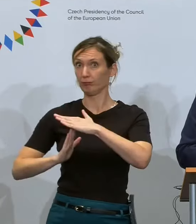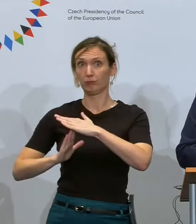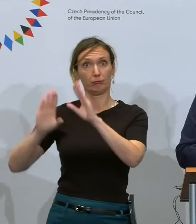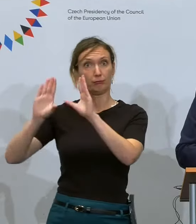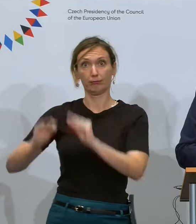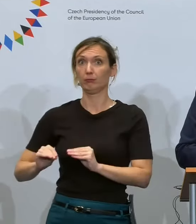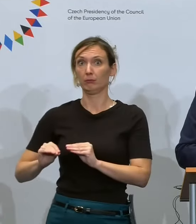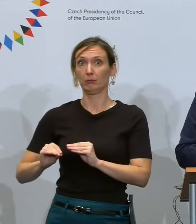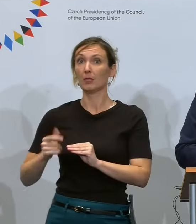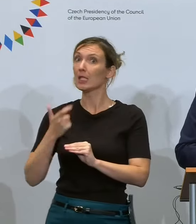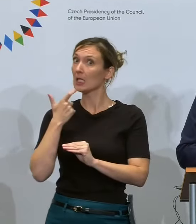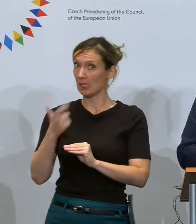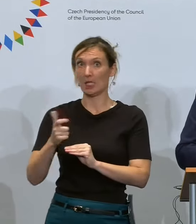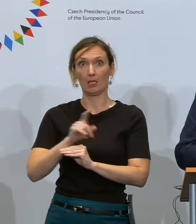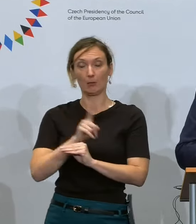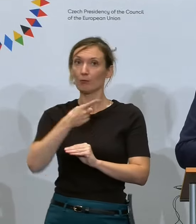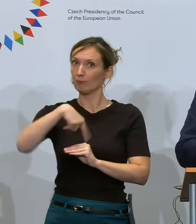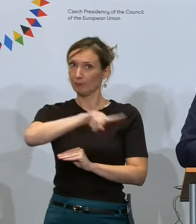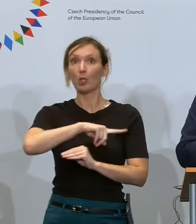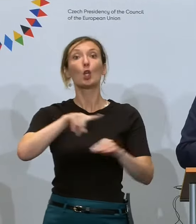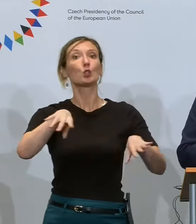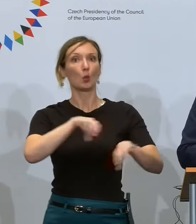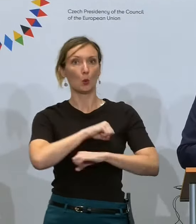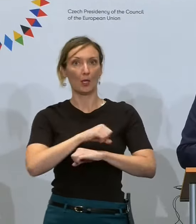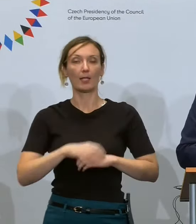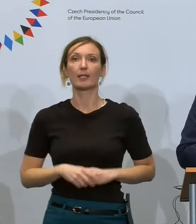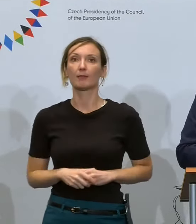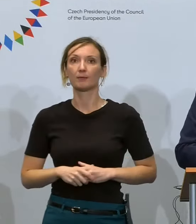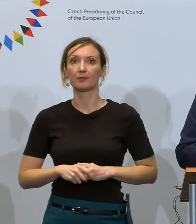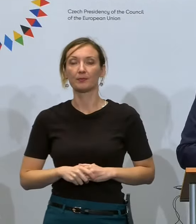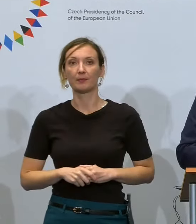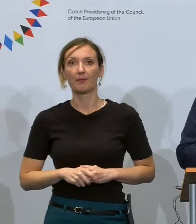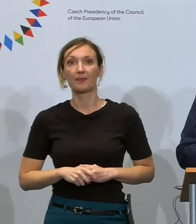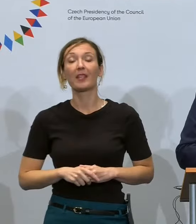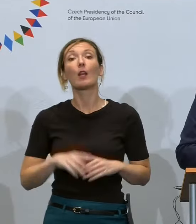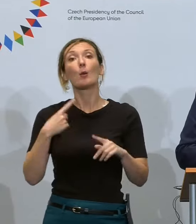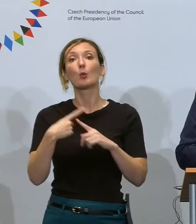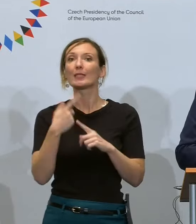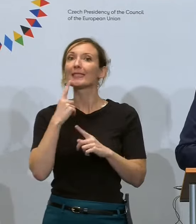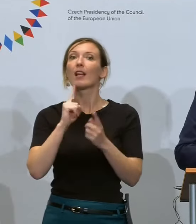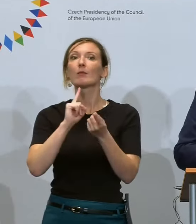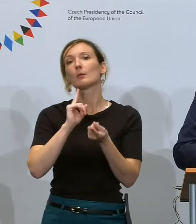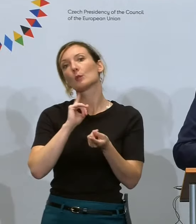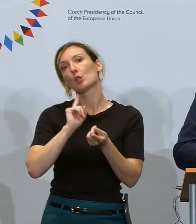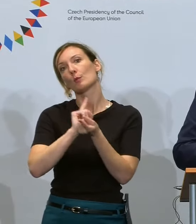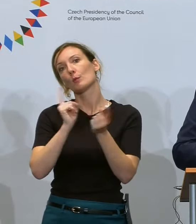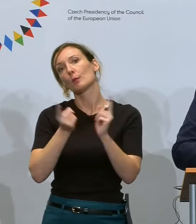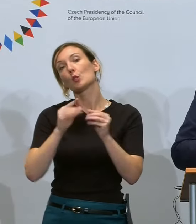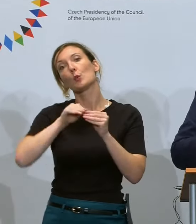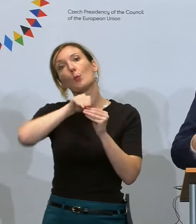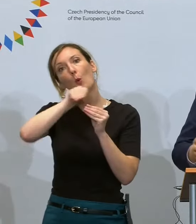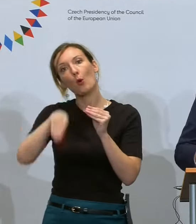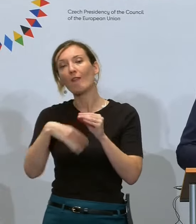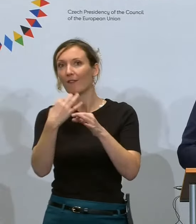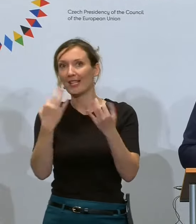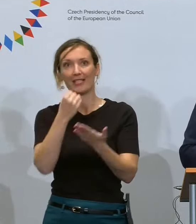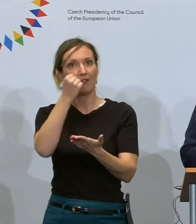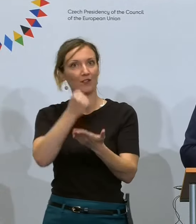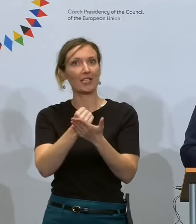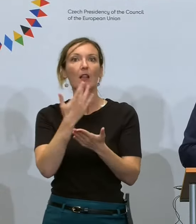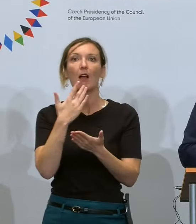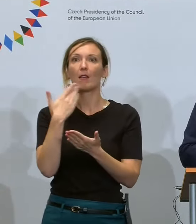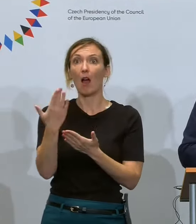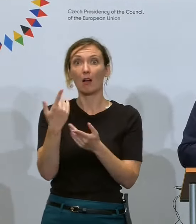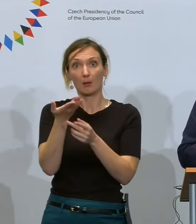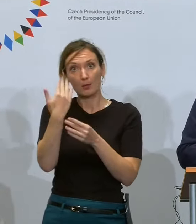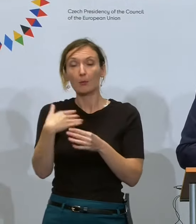tom existuje zhoda a tato facilitační smlouva míří k tomu, že byla vydávána víza ve velmi zjednodušeném